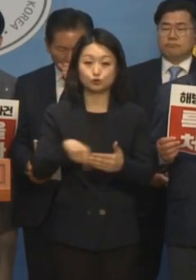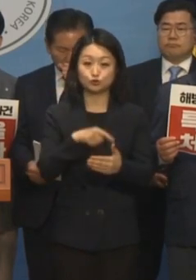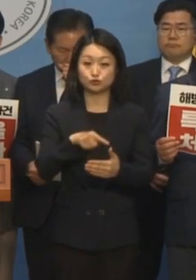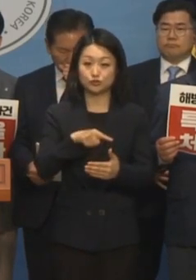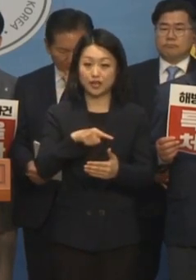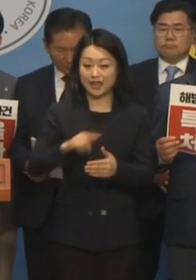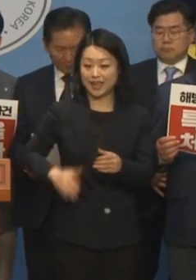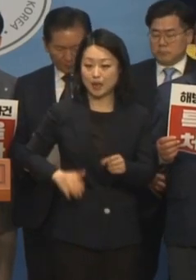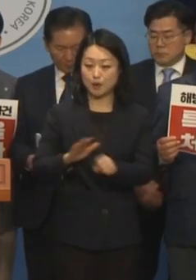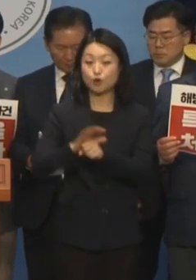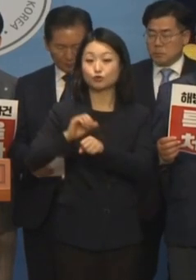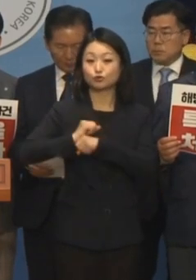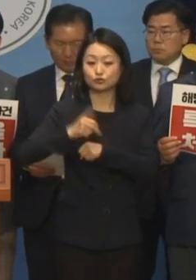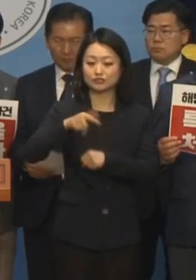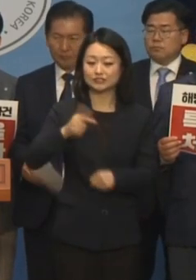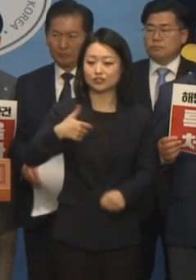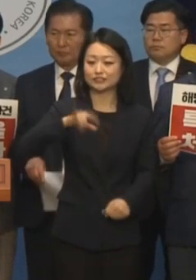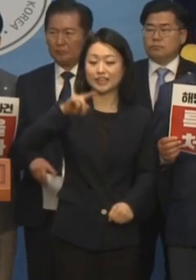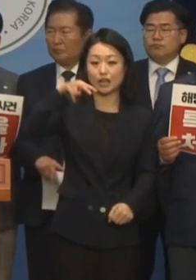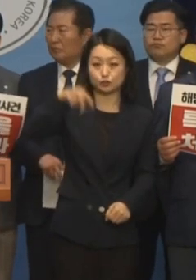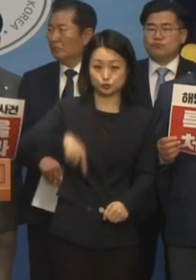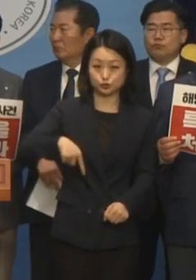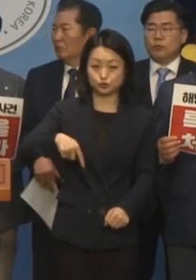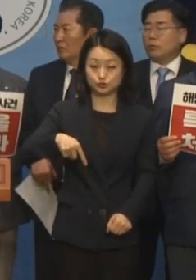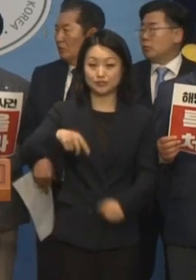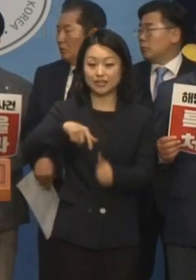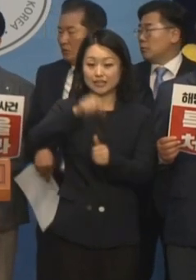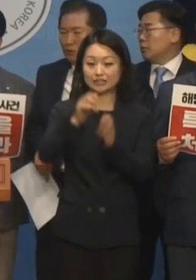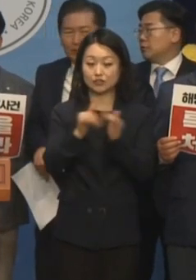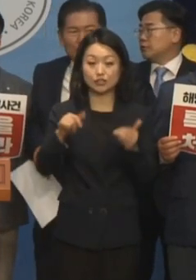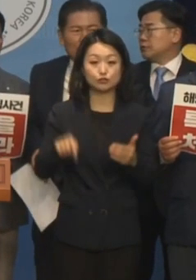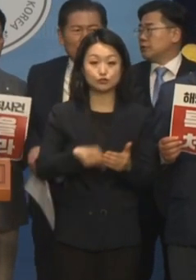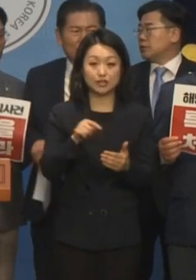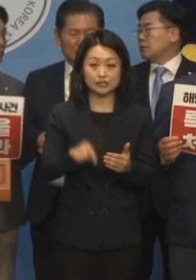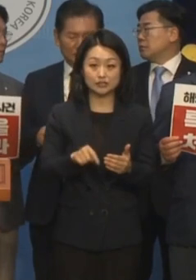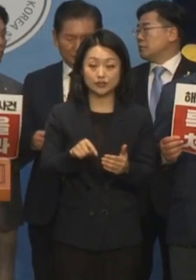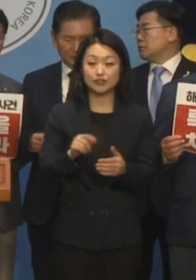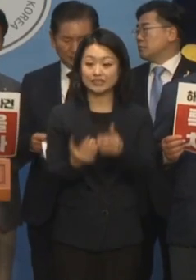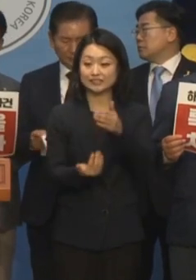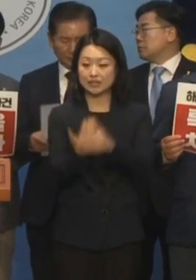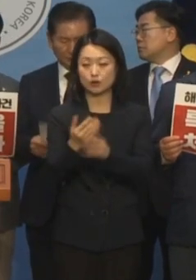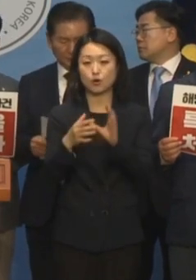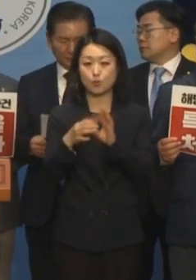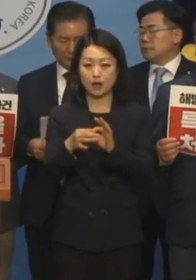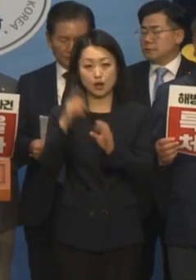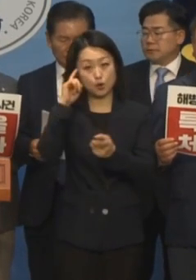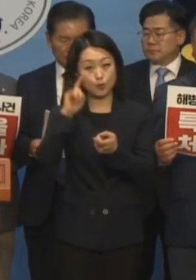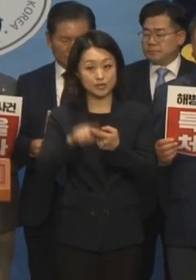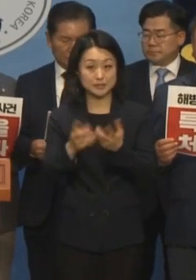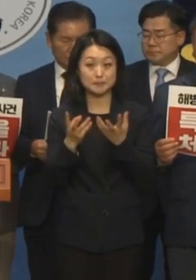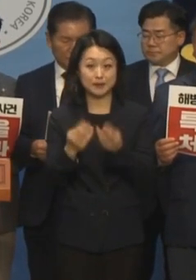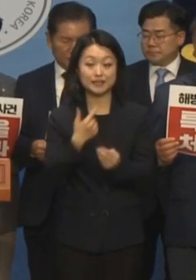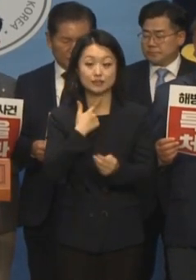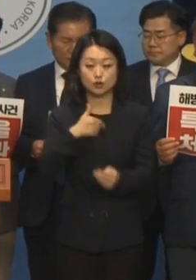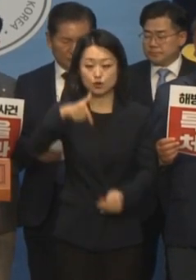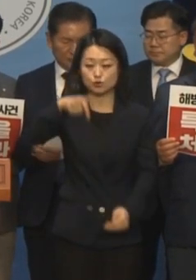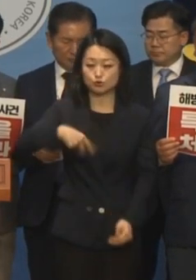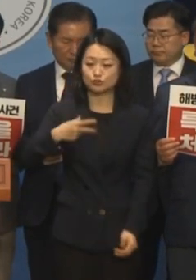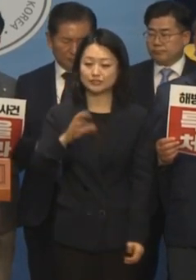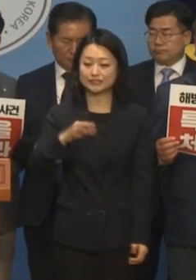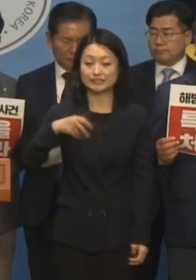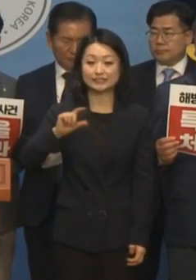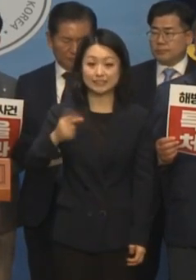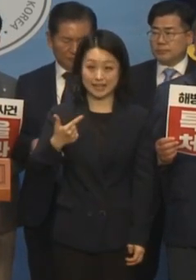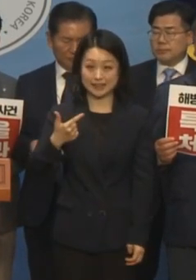해병대 출신이십니다. 전재수 의원님, 그리고 당선인 중에서는 이 사건에 지속적으로 관심을 가져오셨던 부승찬